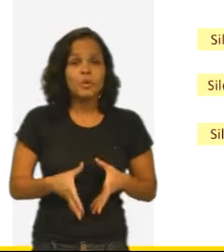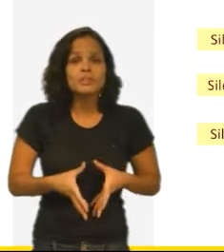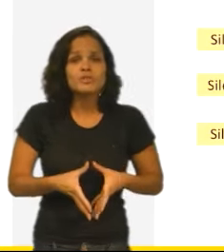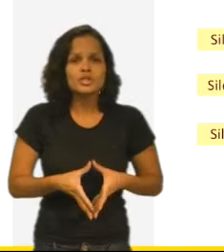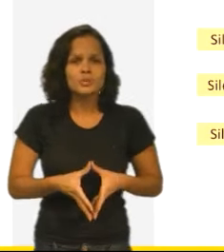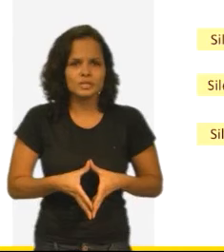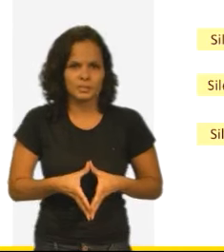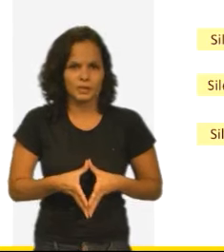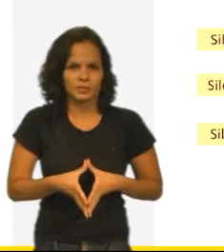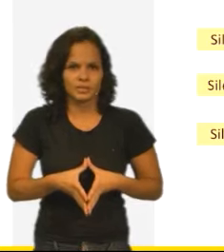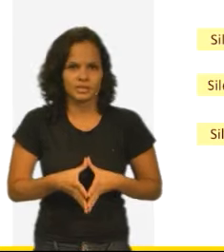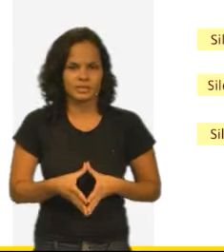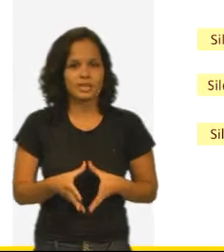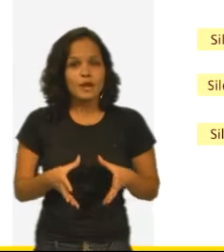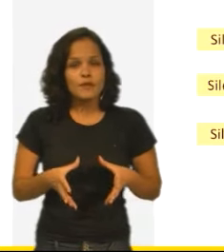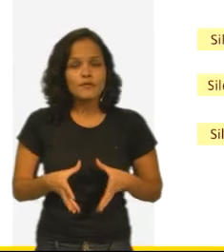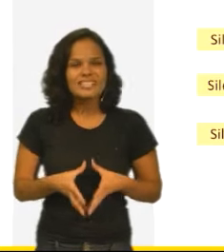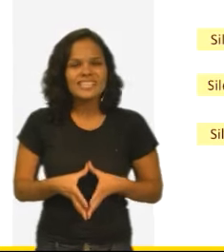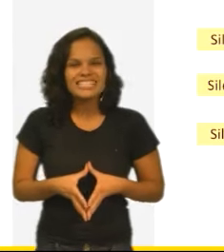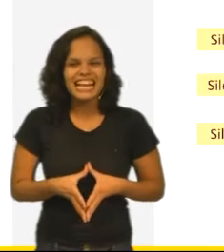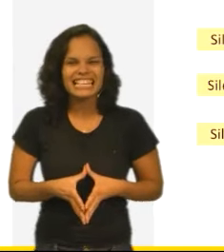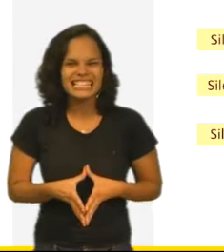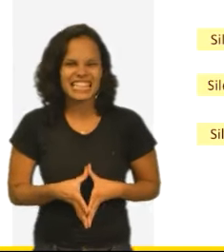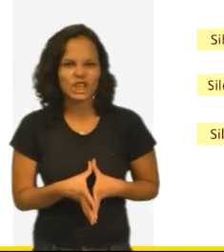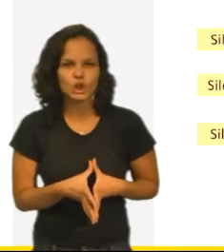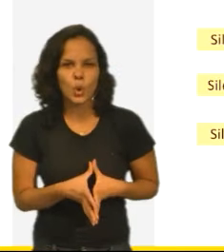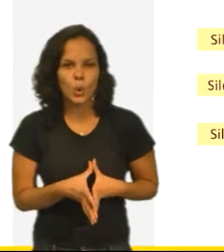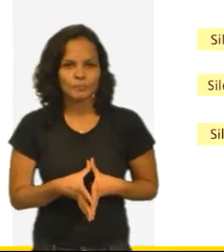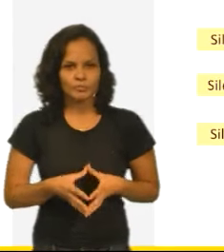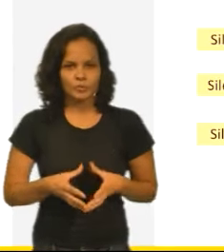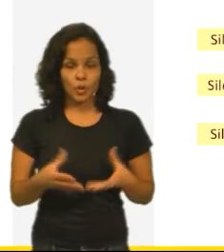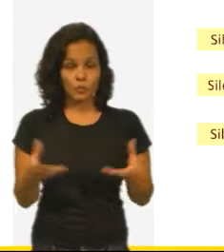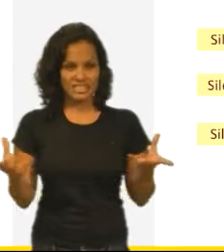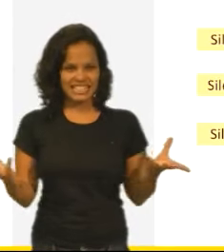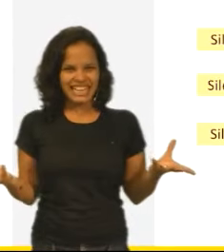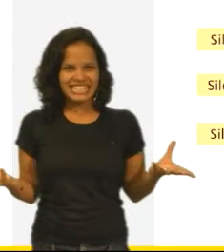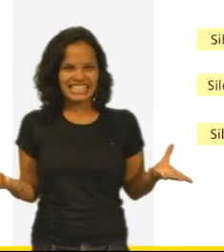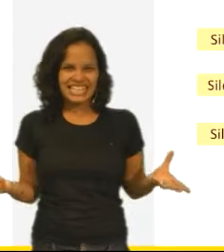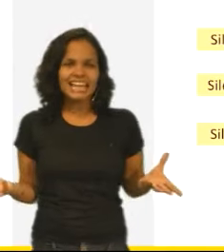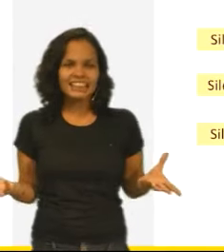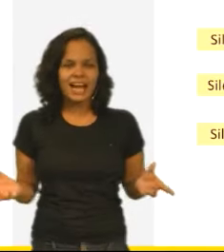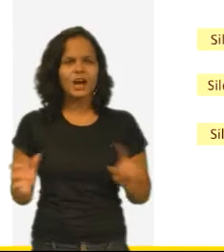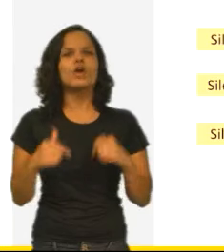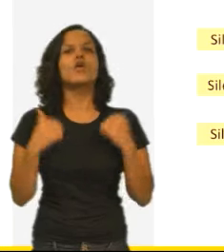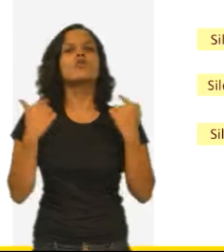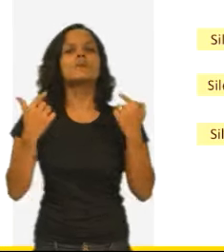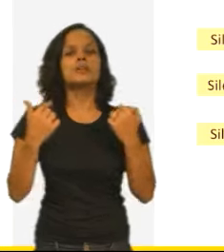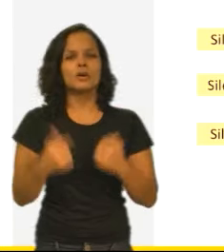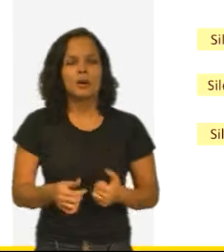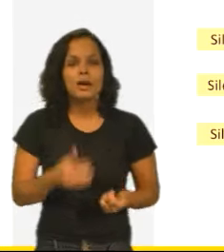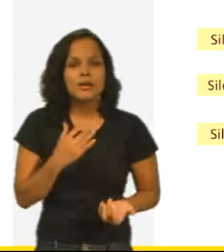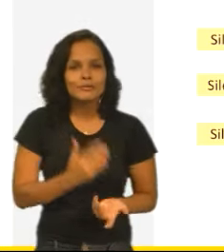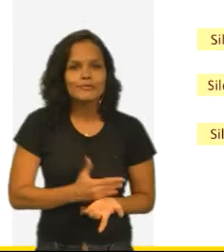Quando eu digo assim para vocês, você está cansado ou você está cansada, ou melhor,